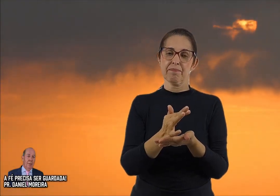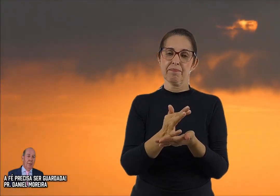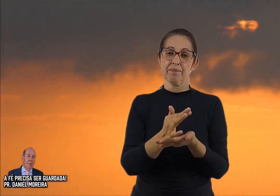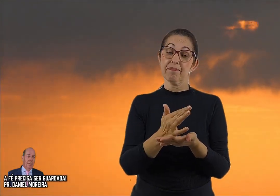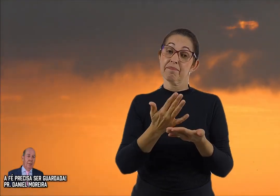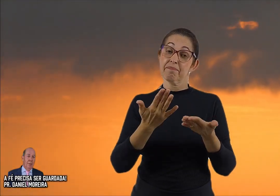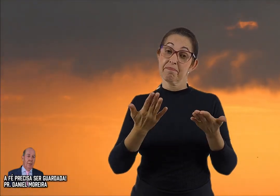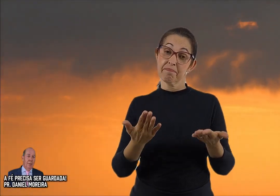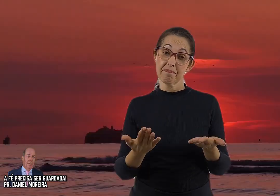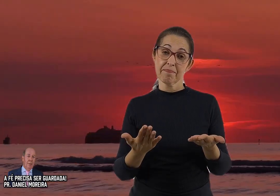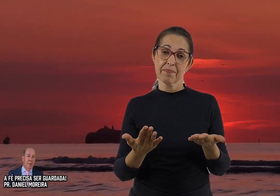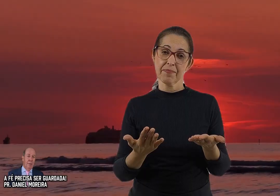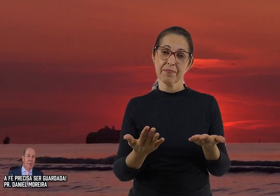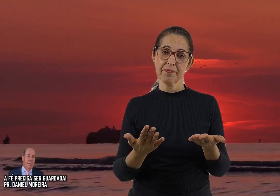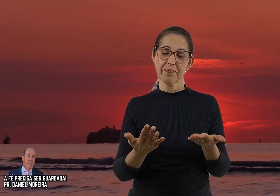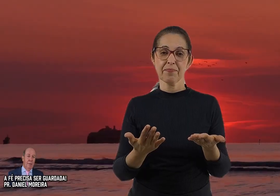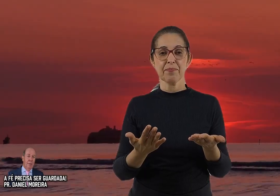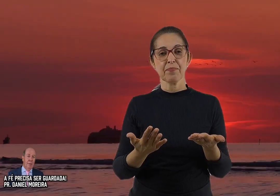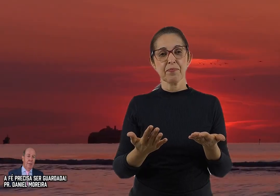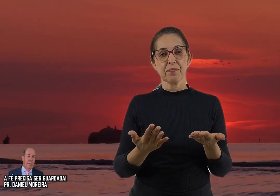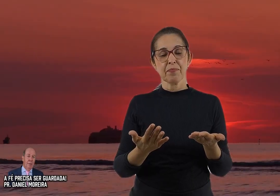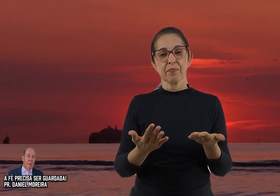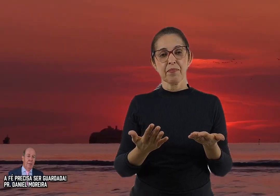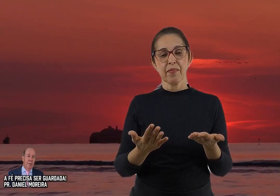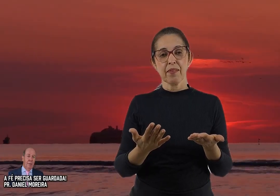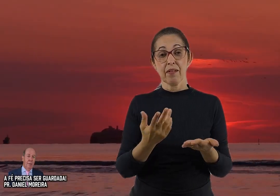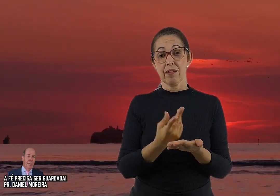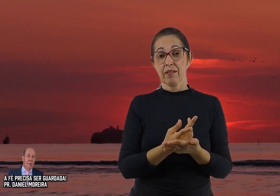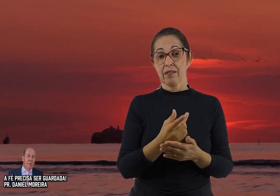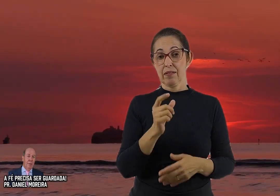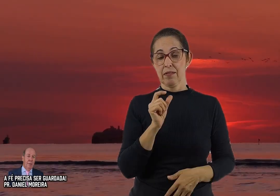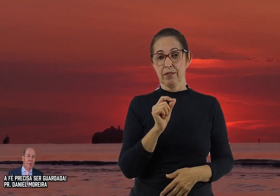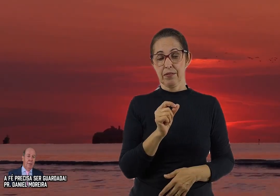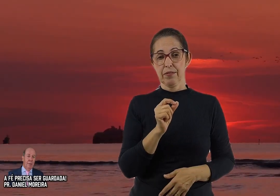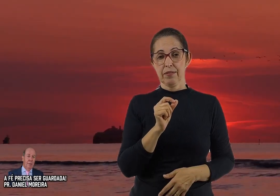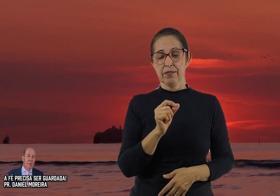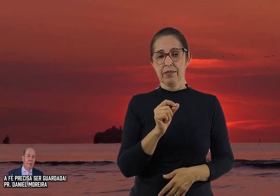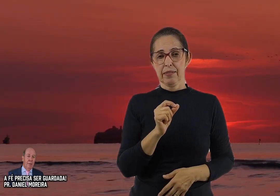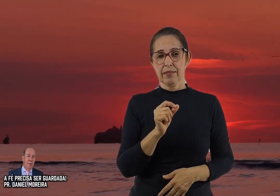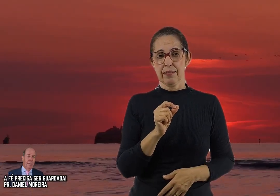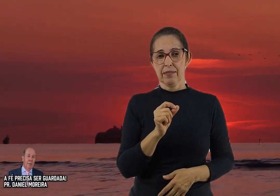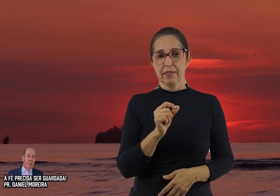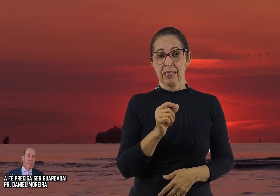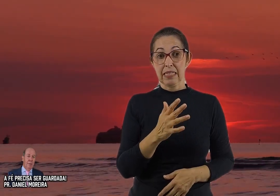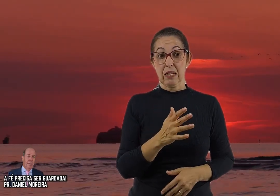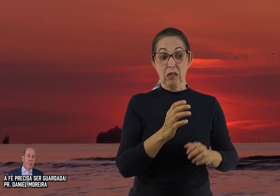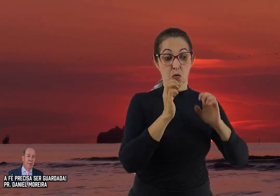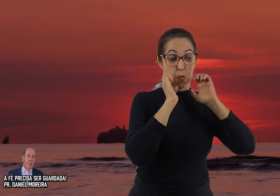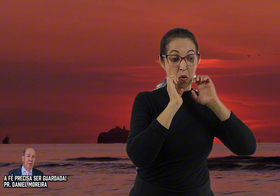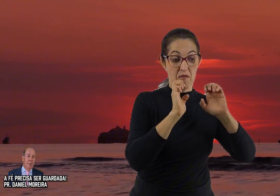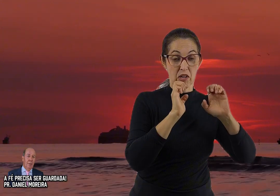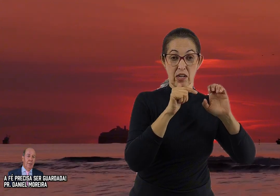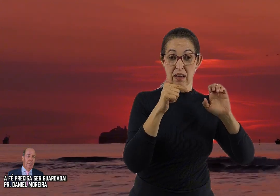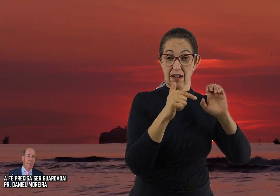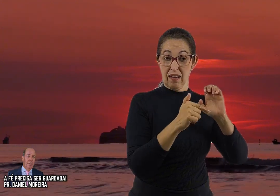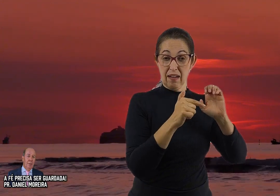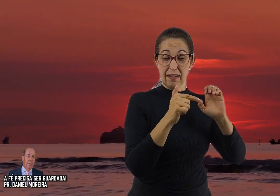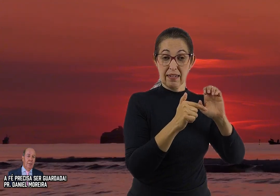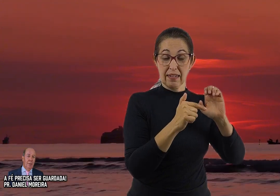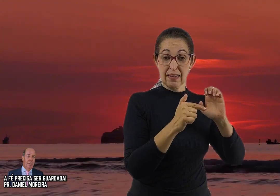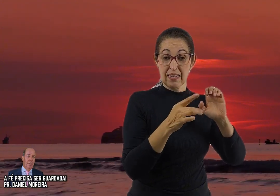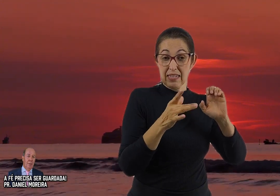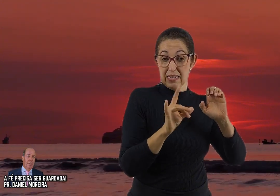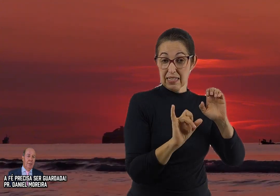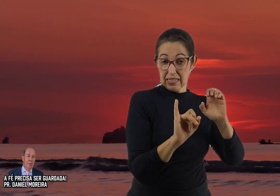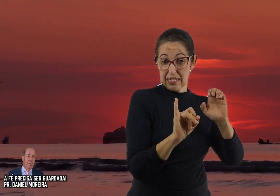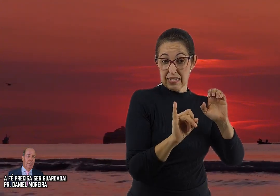Na verdade, queridos, o Evangelho que não é dirigido pelo